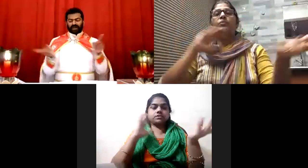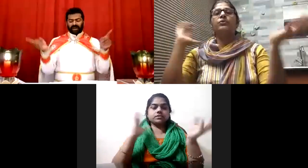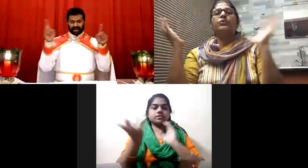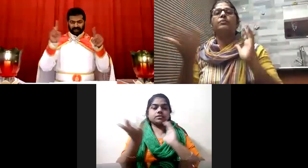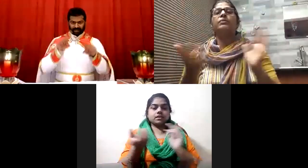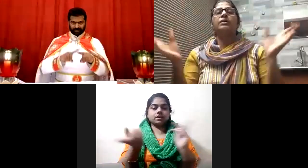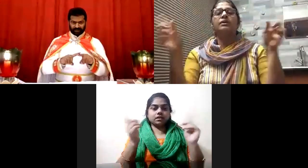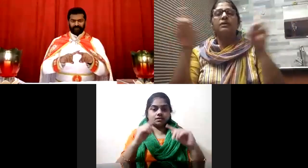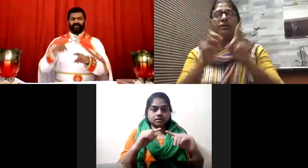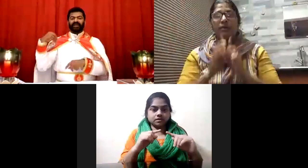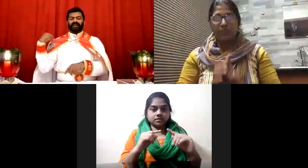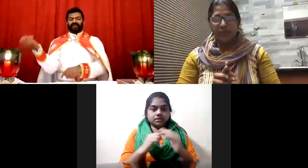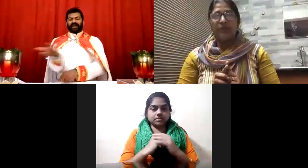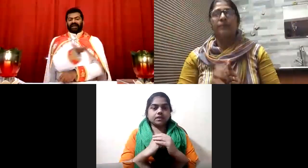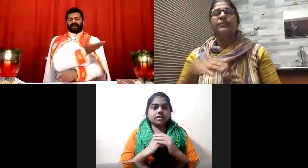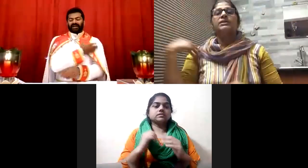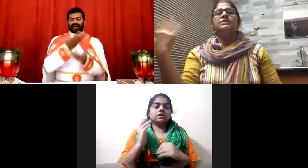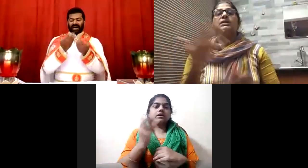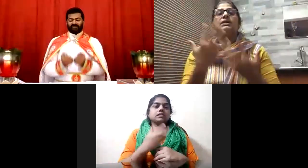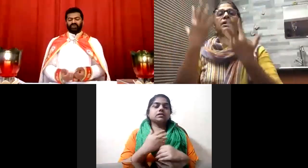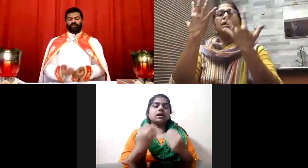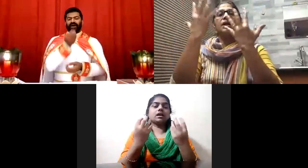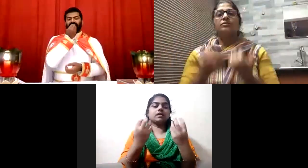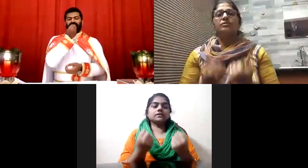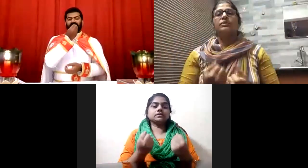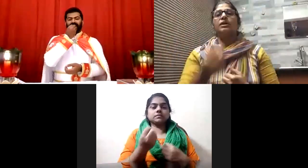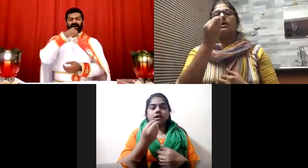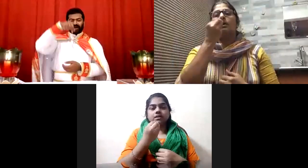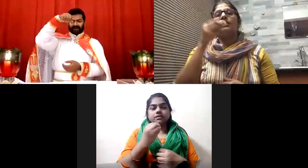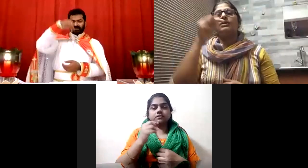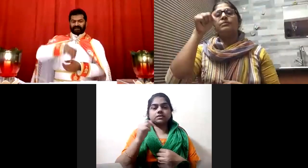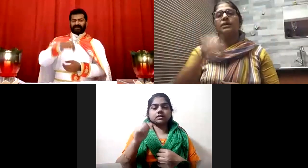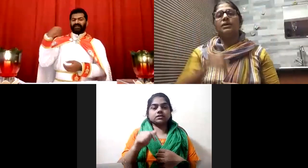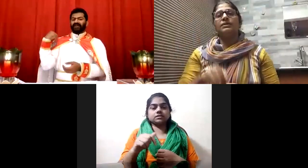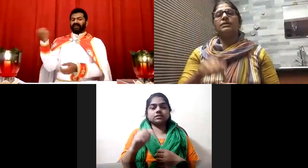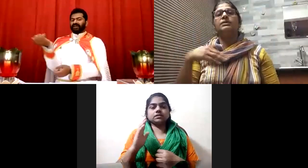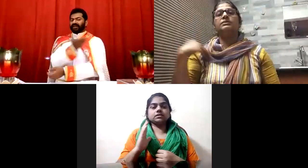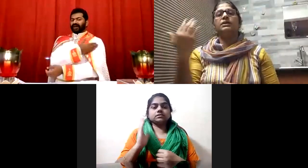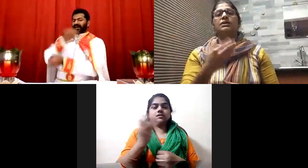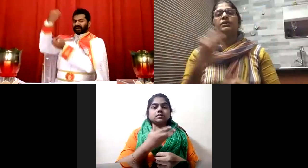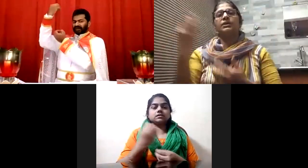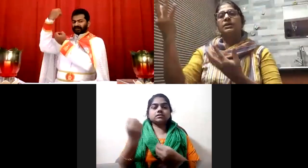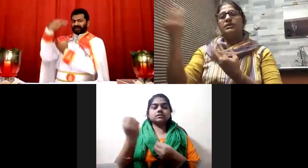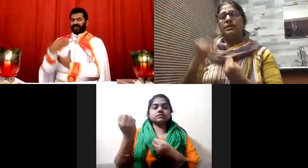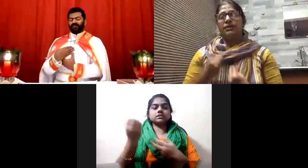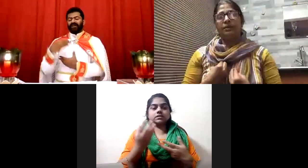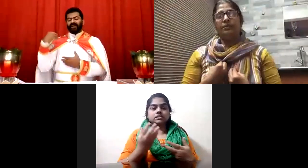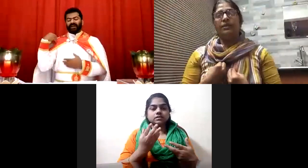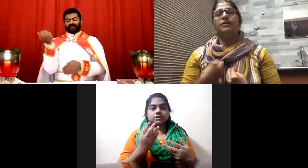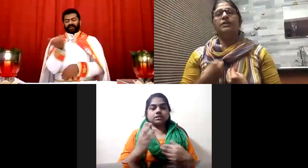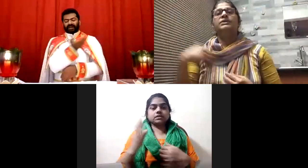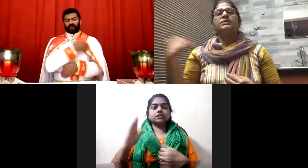ഭൂമിയിലും ആകണമേ. ഞങ്ങൾക്ക് ആവശ്യമായ ആഹാരം ഇന്ന് ഞങ്ങൾക്ക്